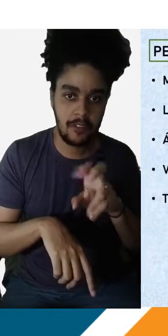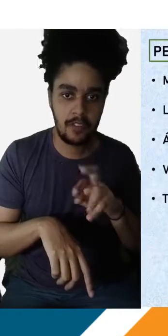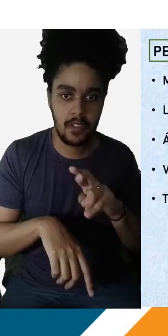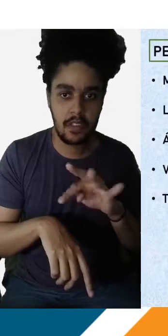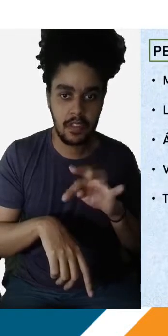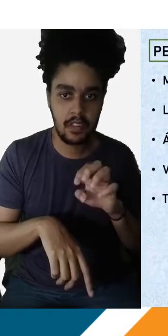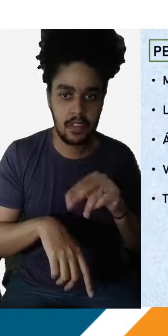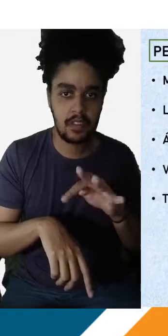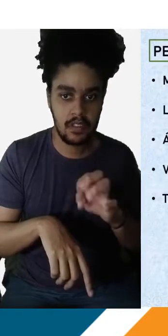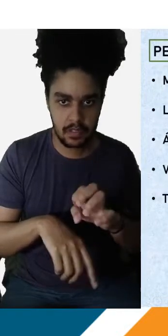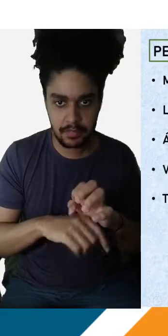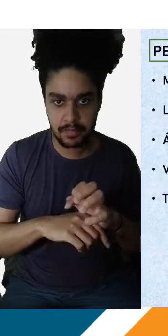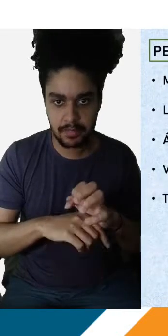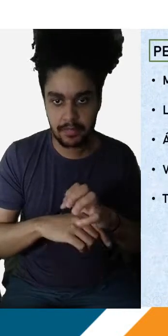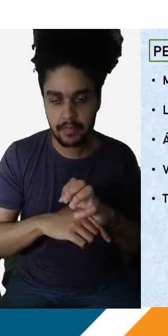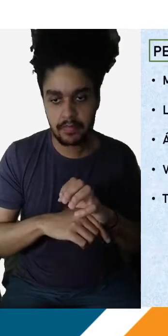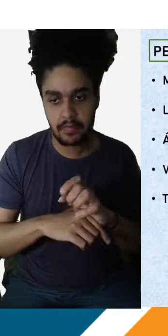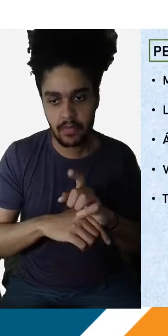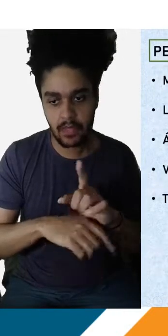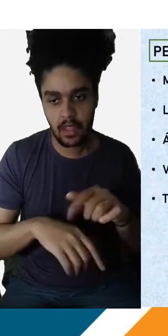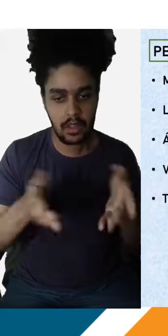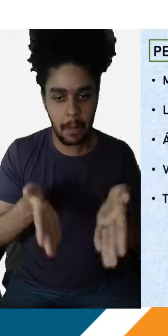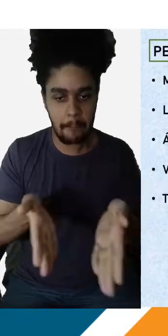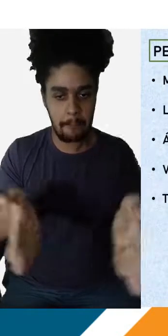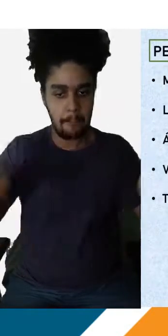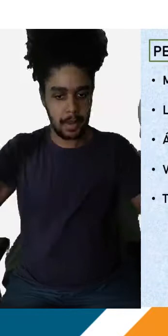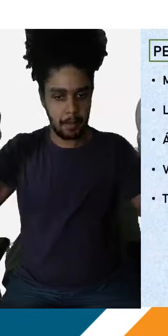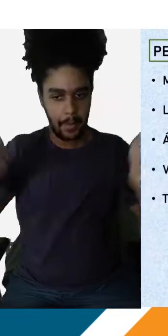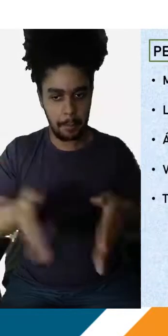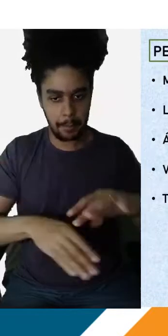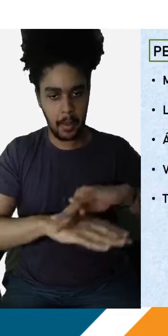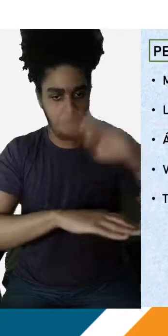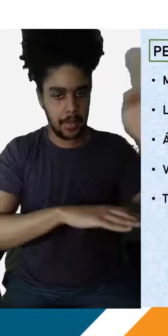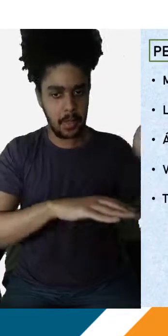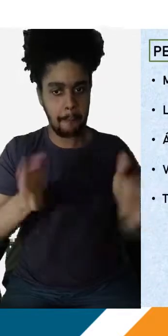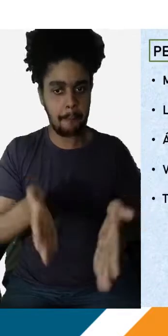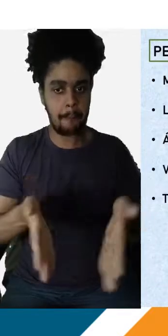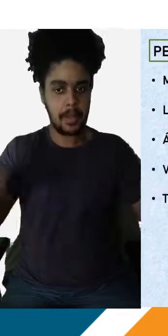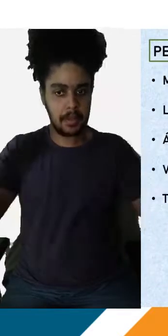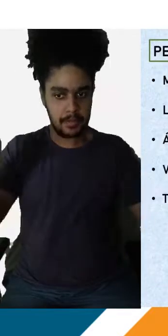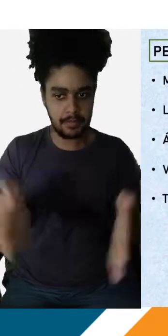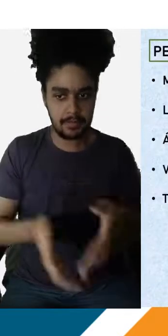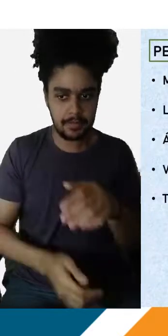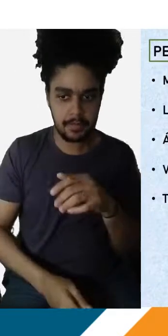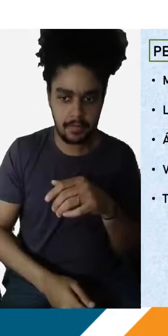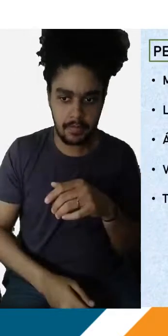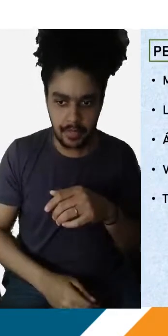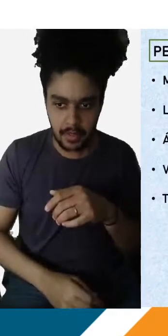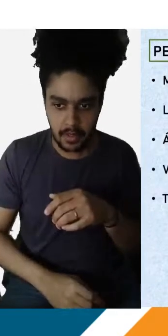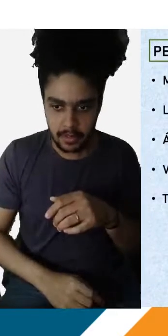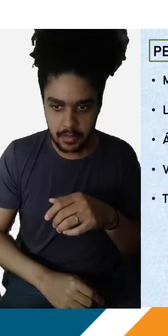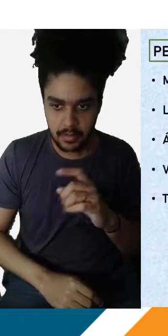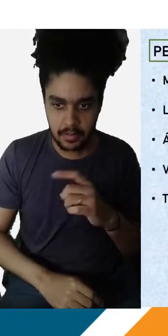que é a elevação, a superfície elevada, as formas de relevo, que a